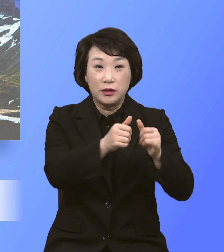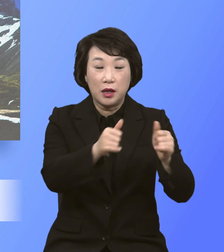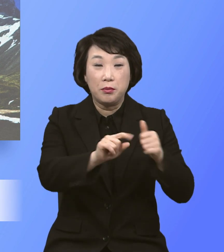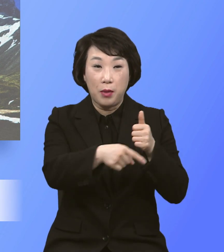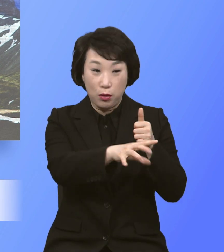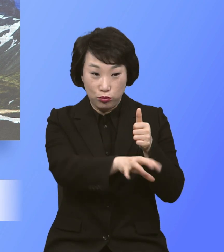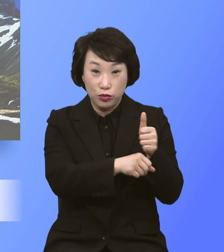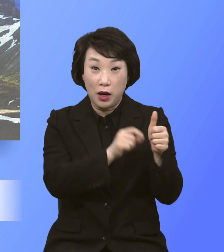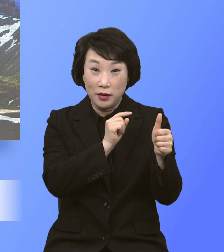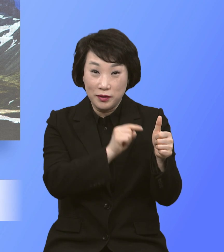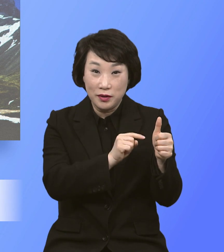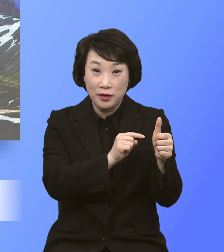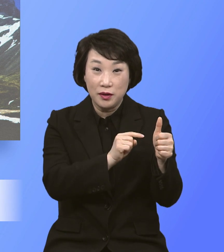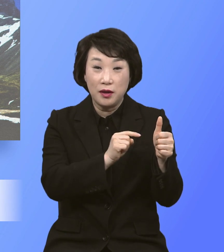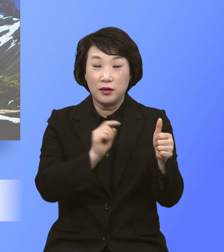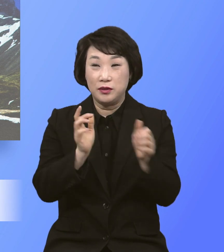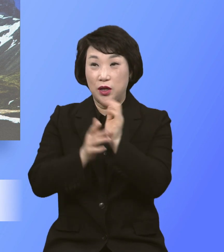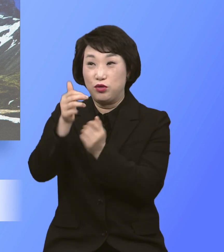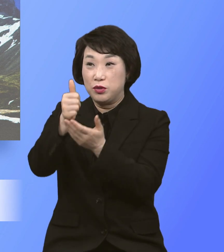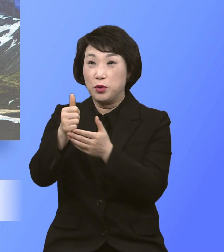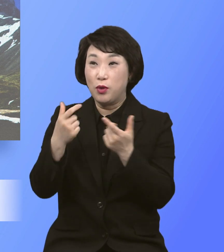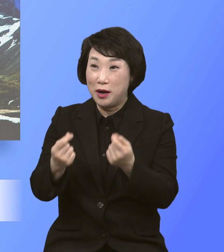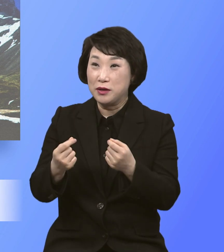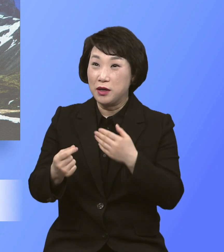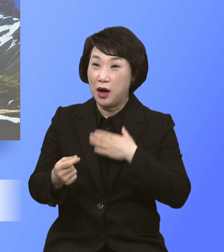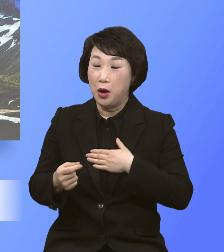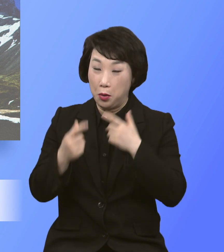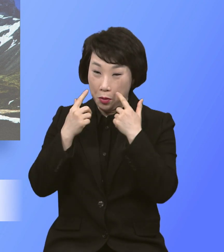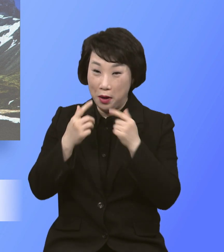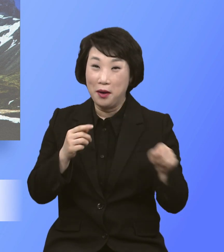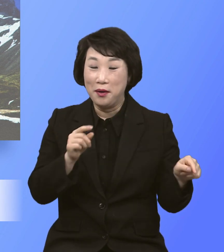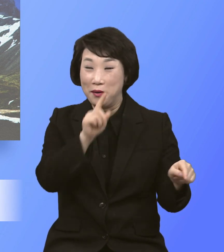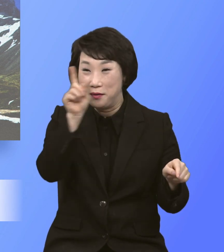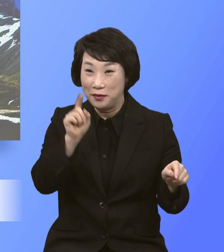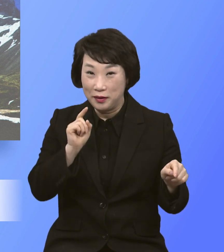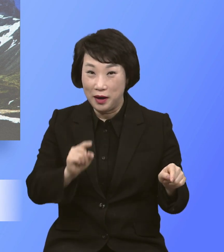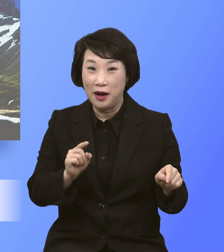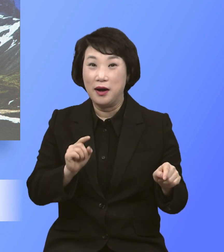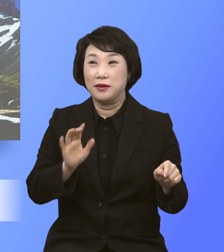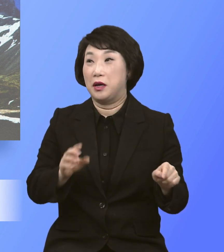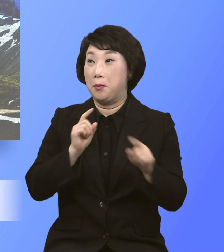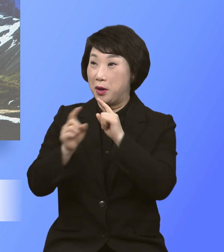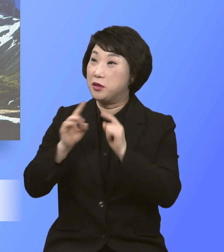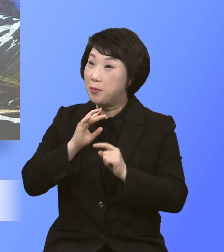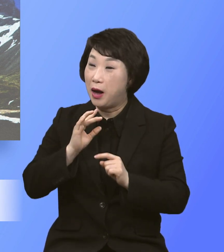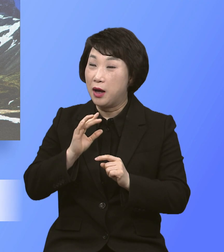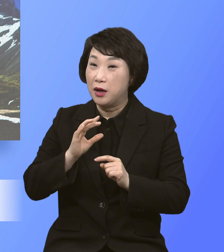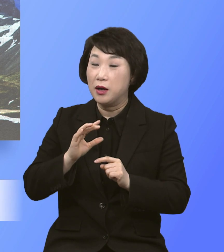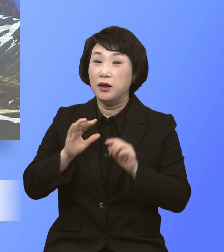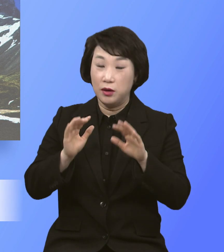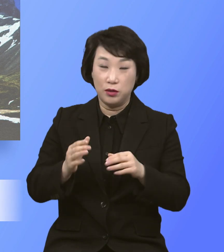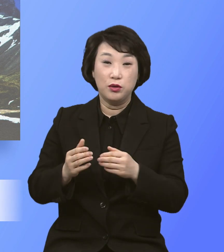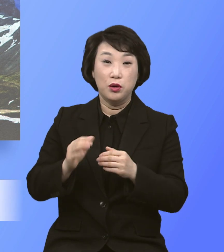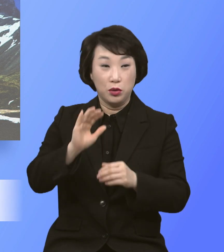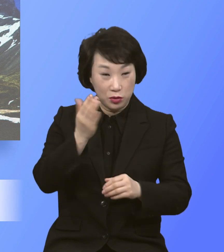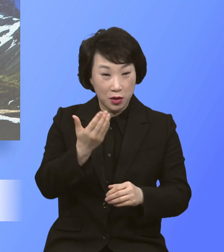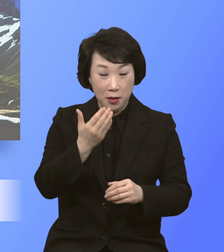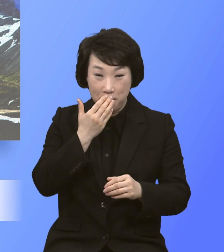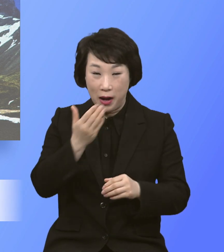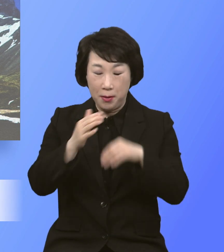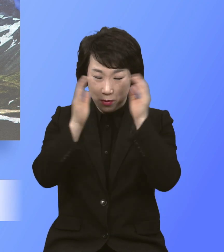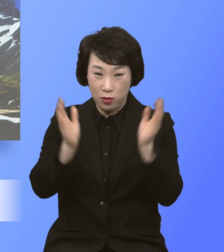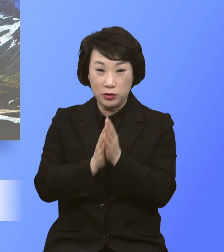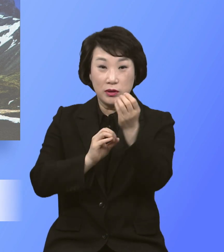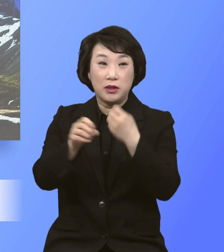백부장이 예수님을 저렇게 알 수 있을까? 말씀만 하면 된다는 사실을 어떻게 알